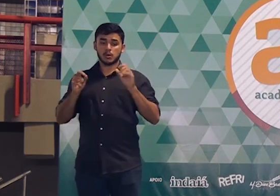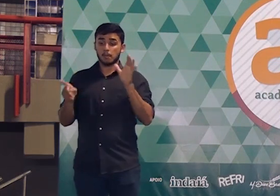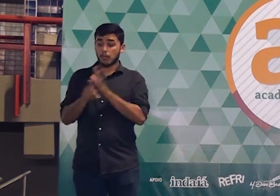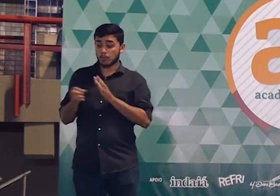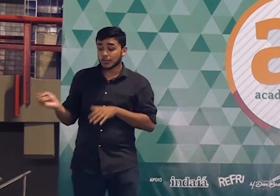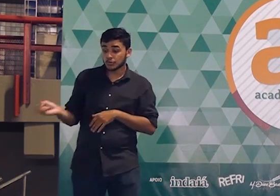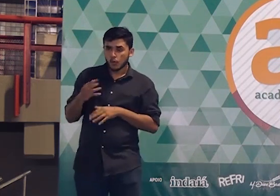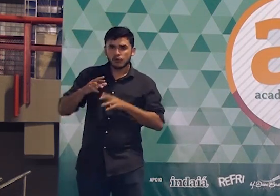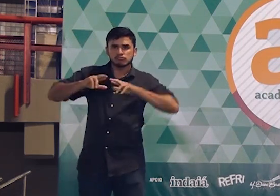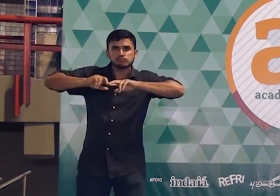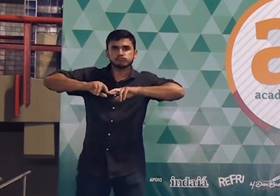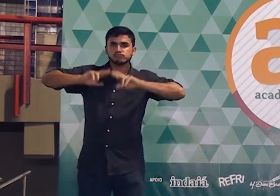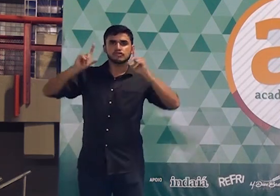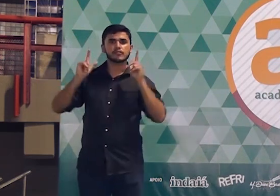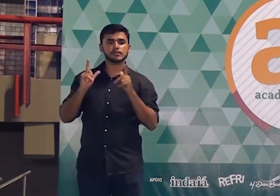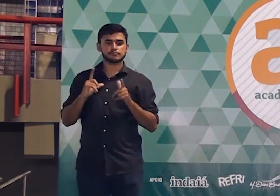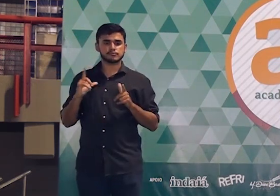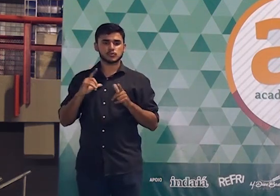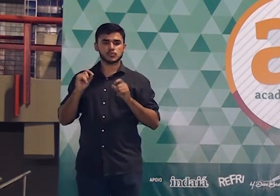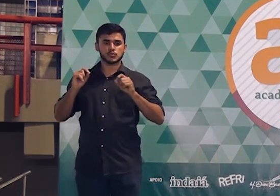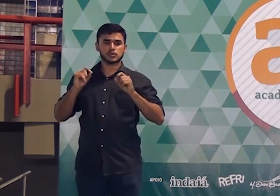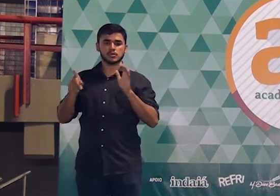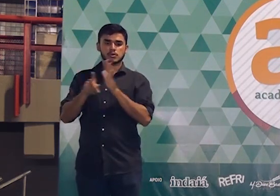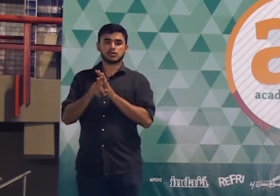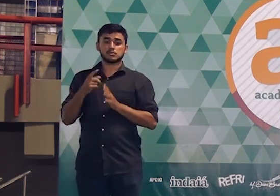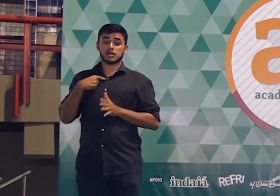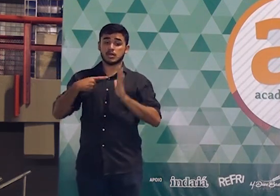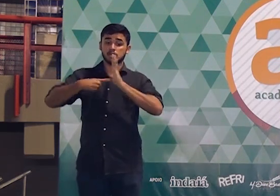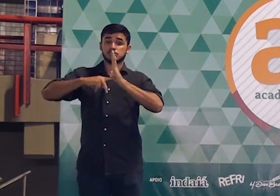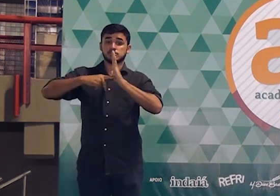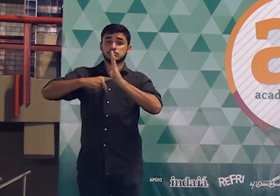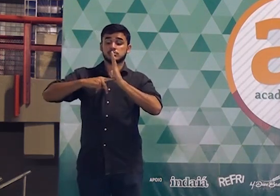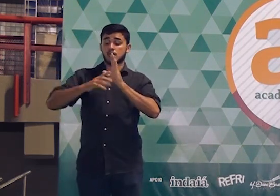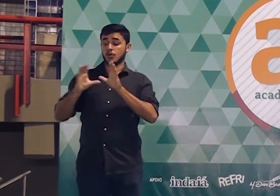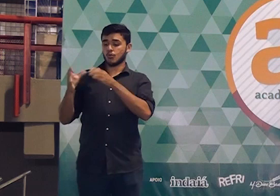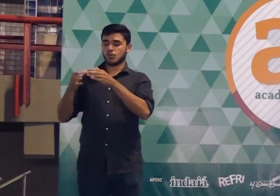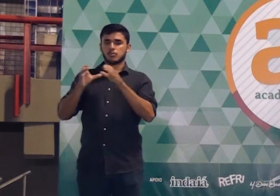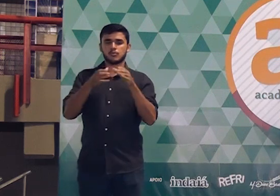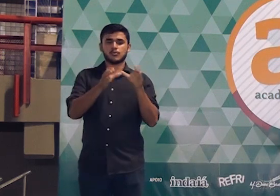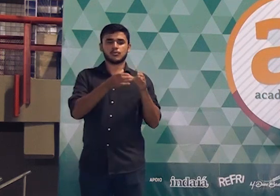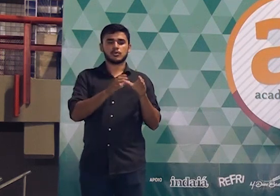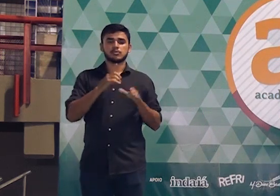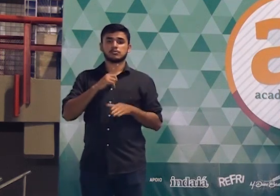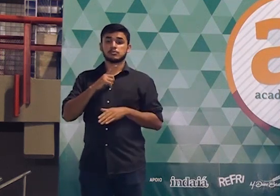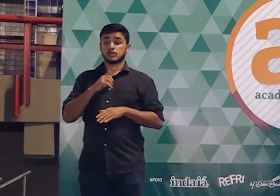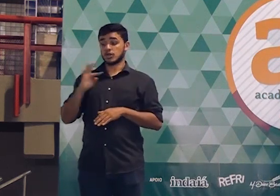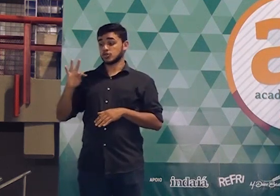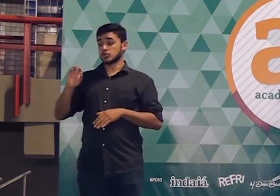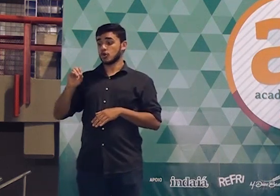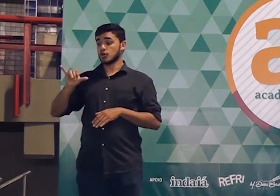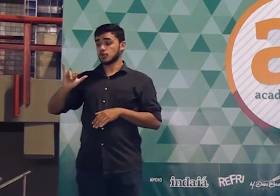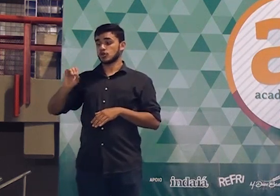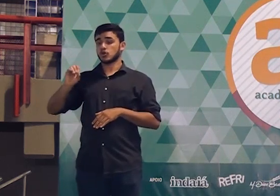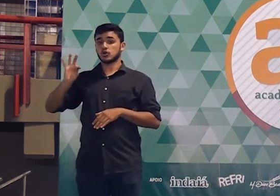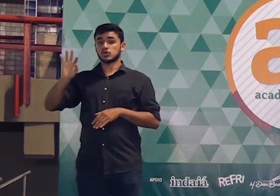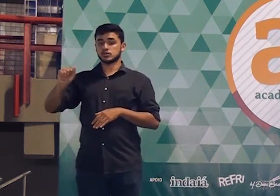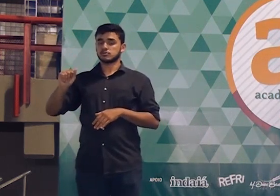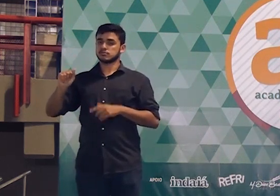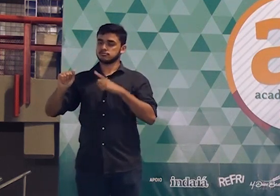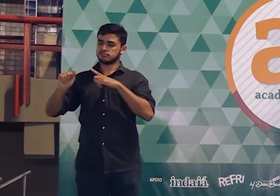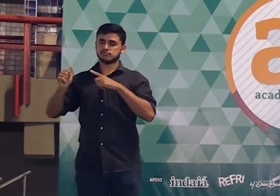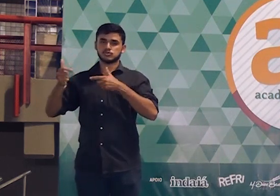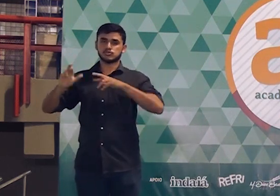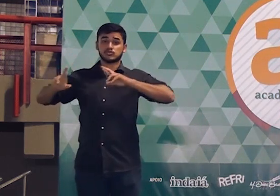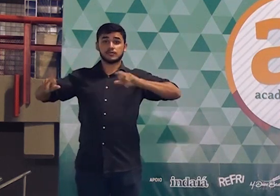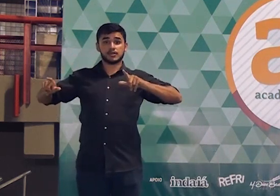existe, há uma presença muito forte dos sindicatos, coisa que lá no toyotismo não existe, ok? Porque a